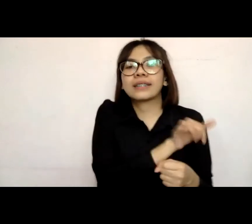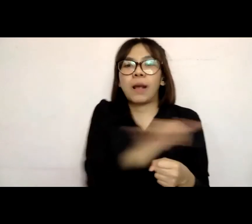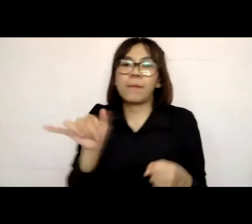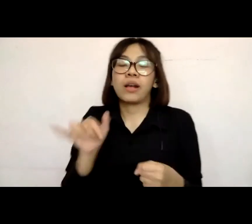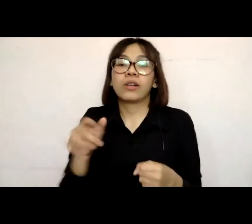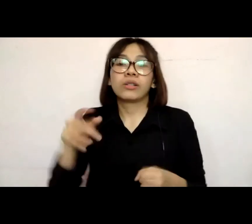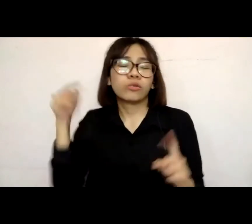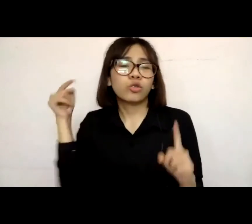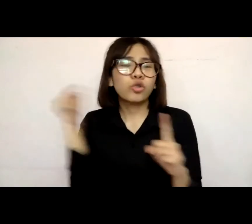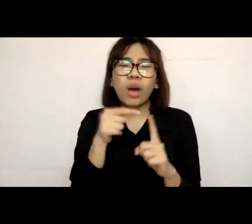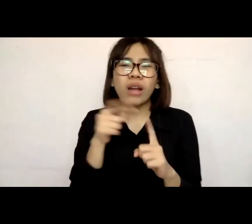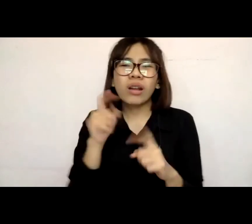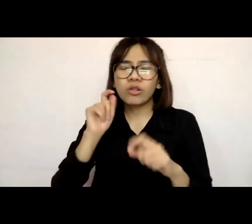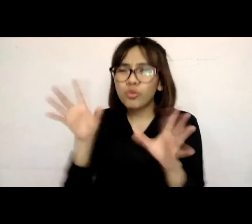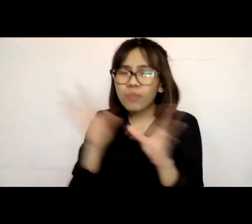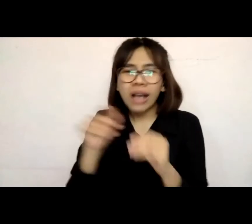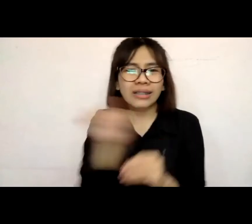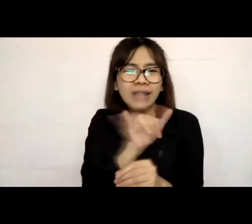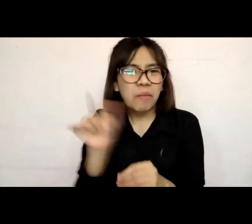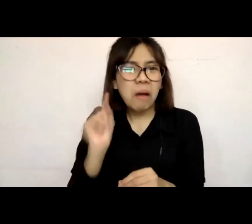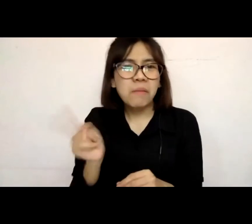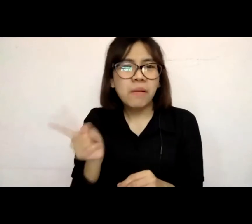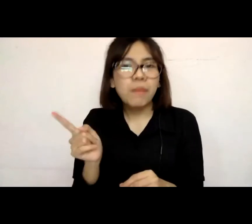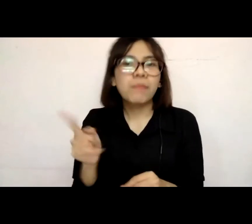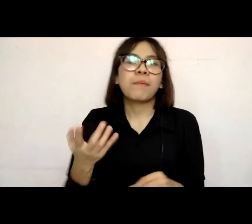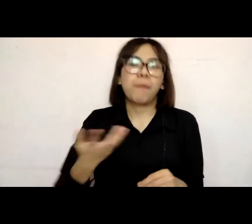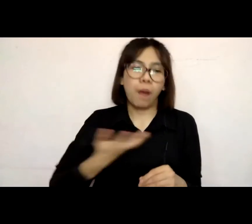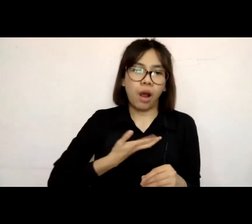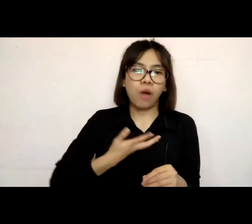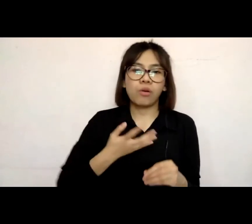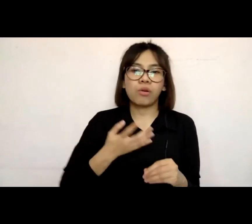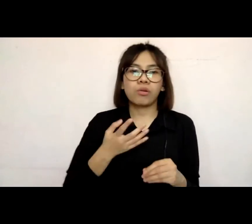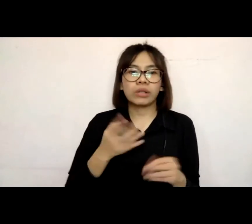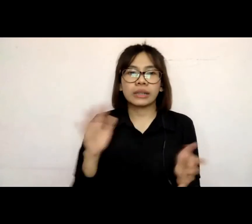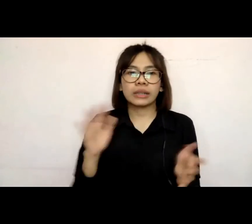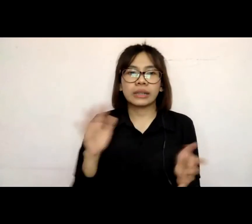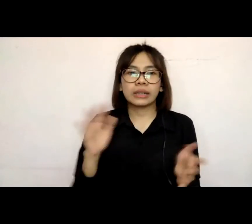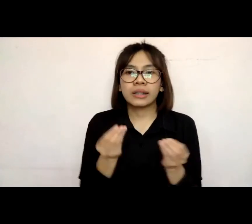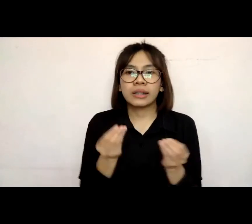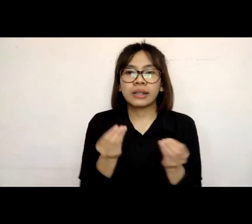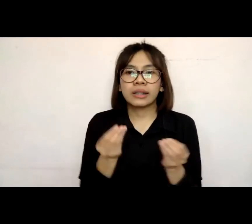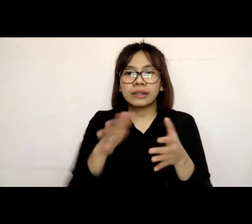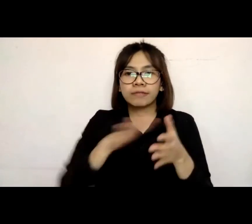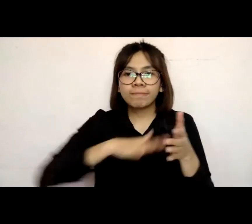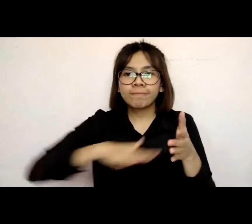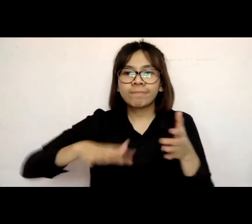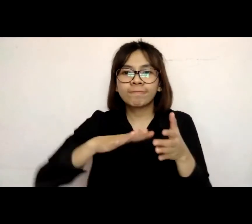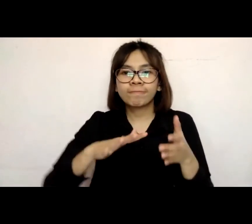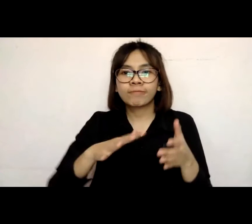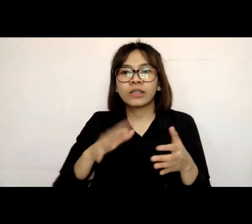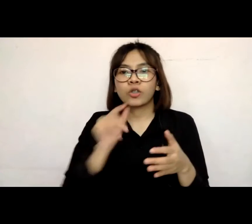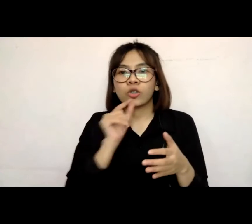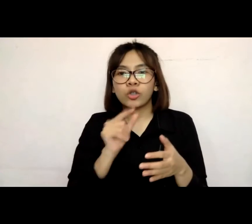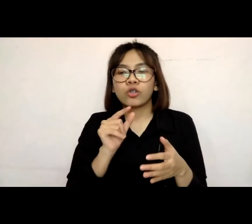Halo, kalau Regina gimana? Ini mungkin ada salah jaringan ya, bentar Pak,